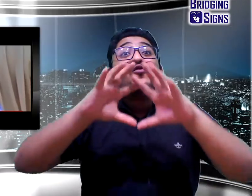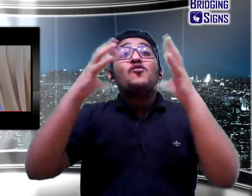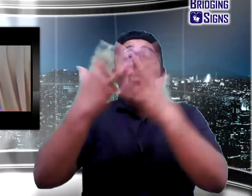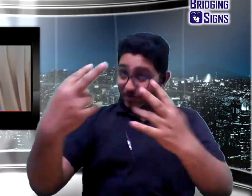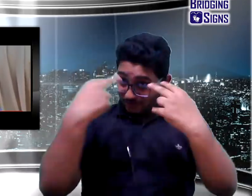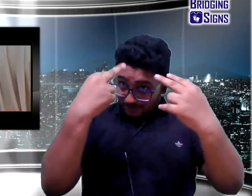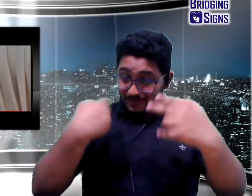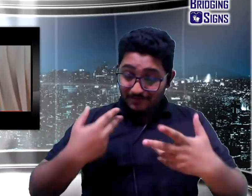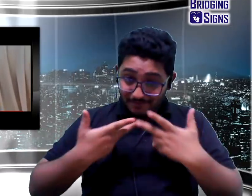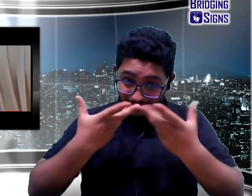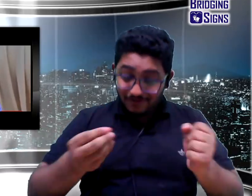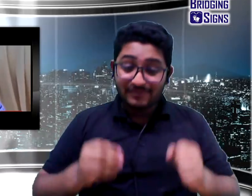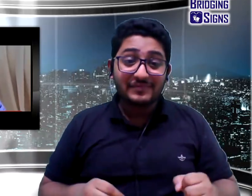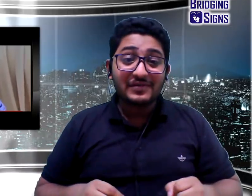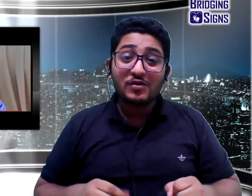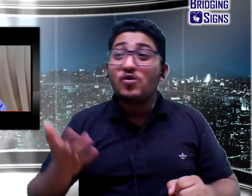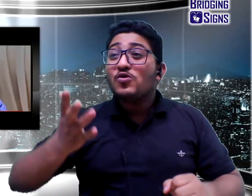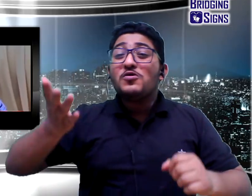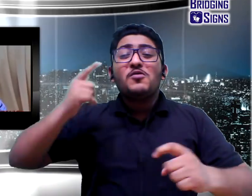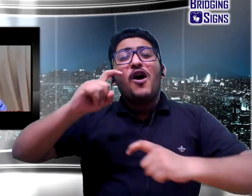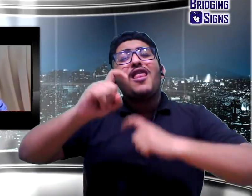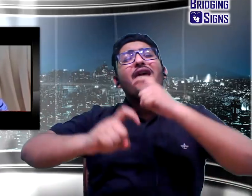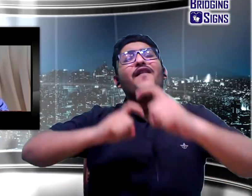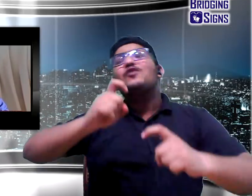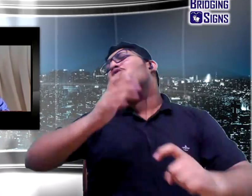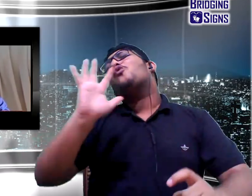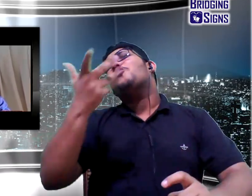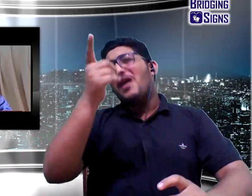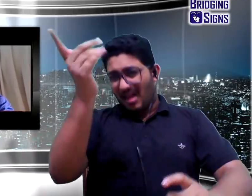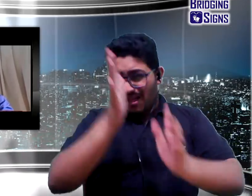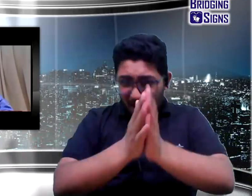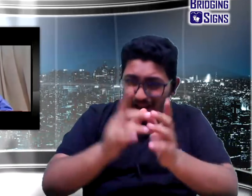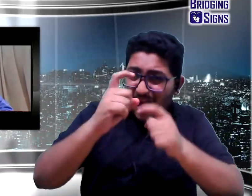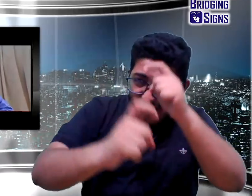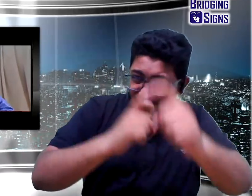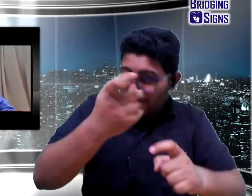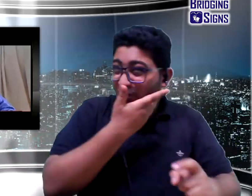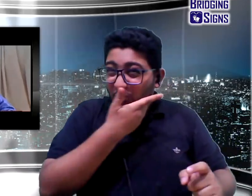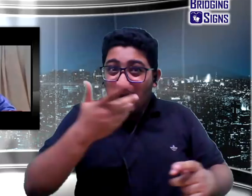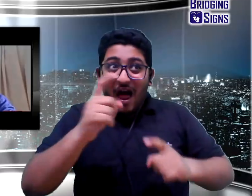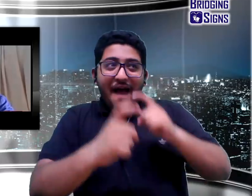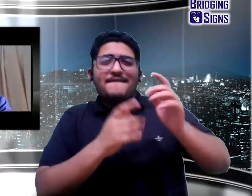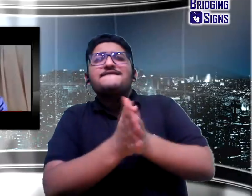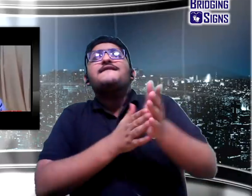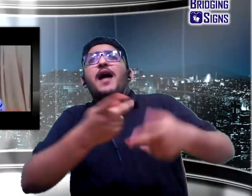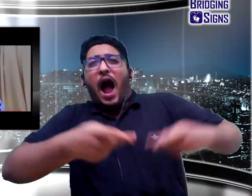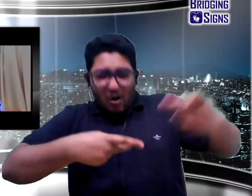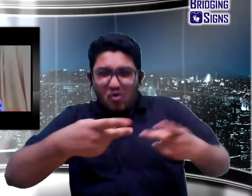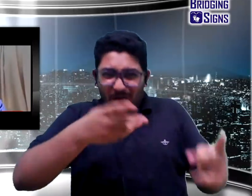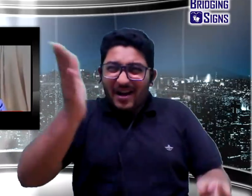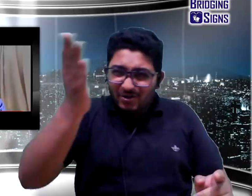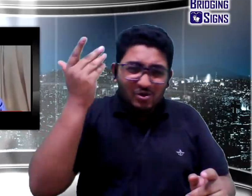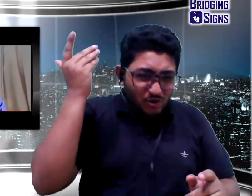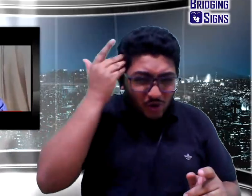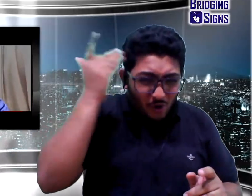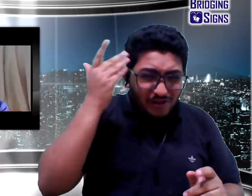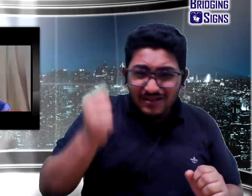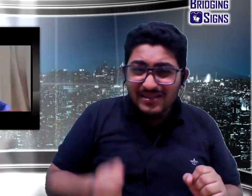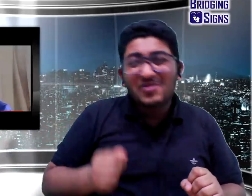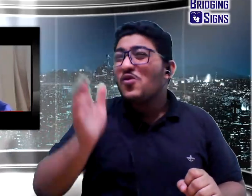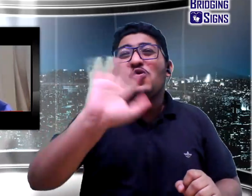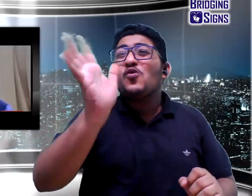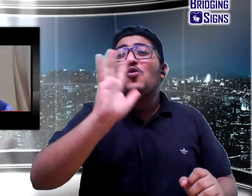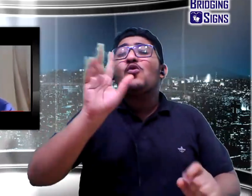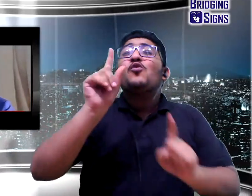देना। जो नफरत दे पुजारी ने, जो नफरत दे व्यापारी ने, जो नफरत दे खिडारी ने, ये